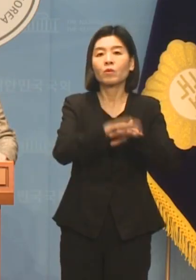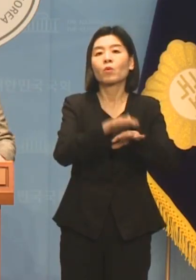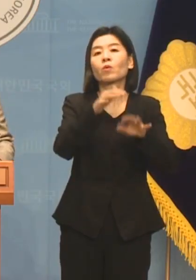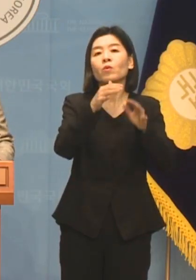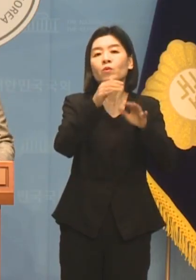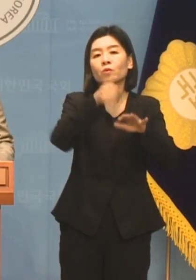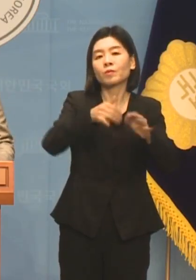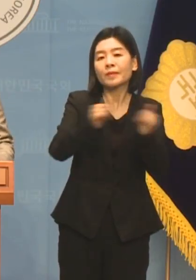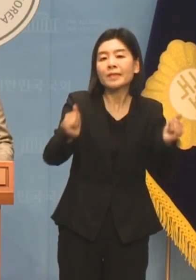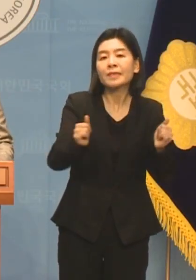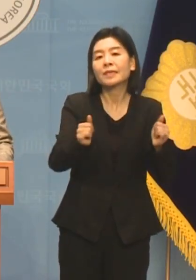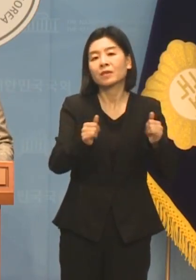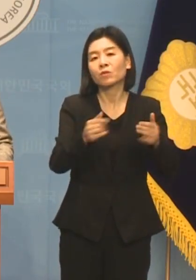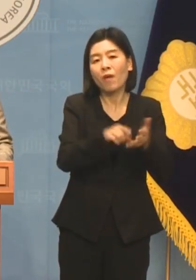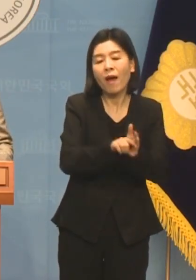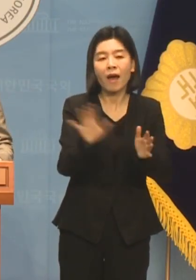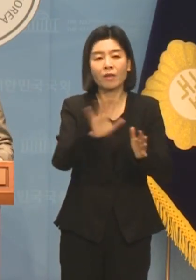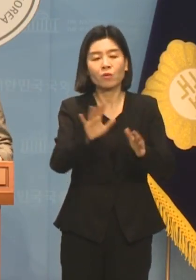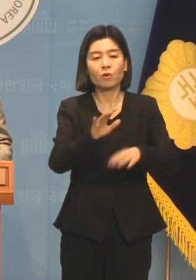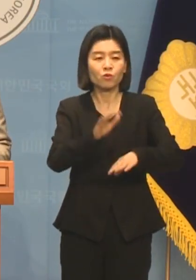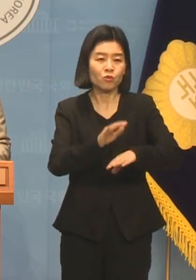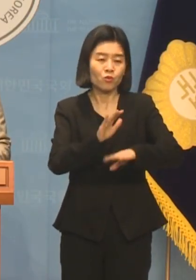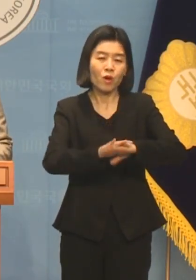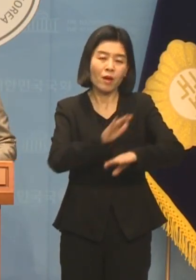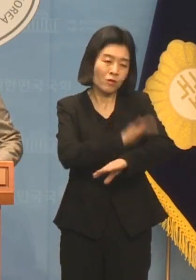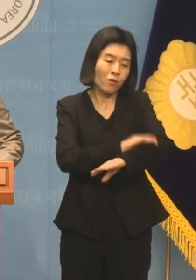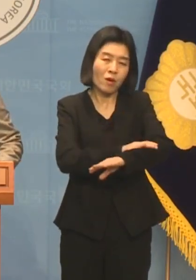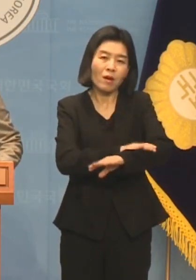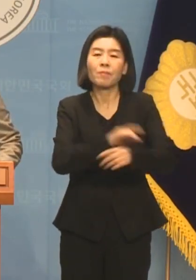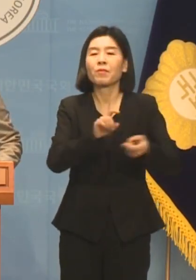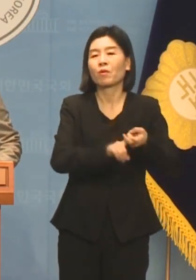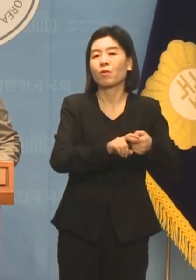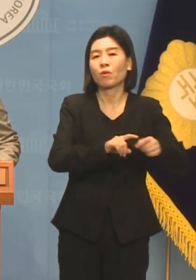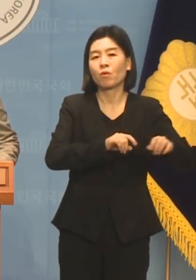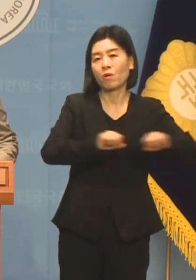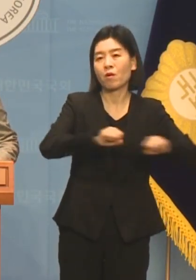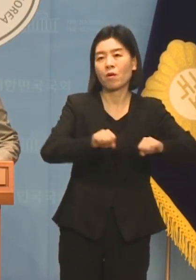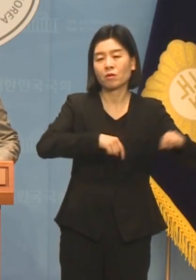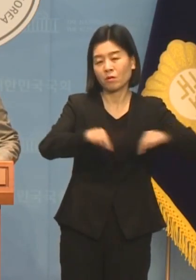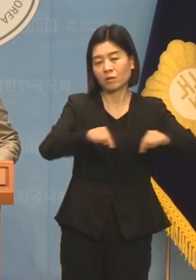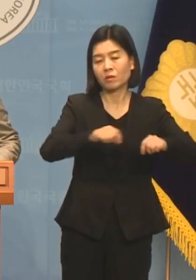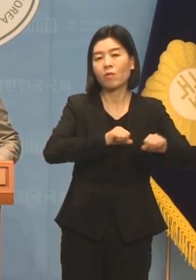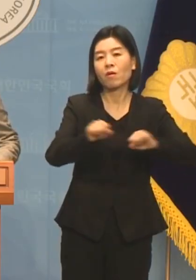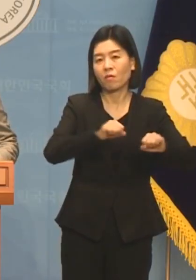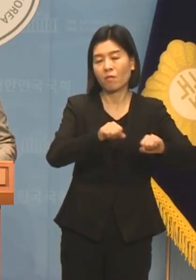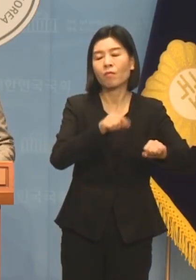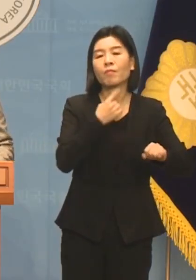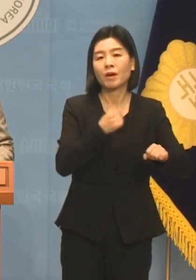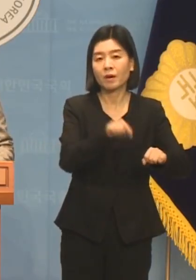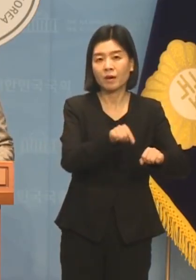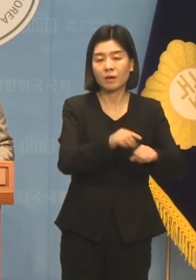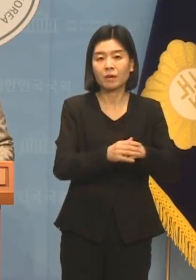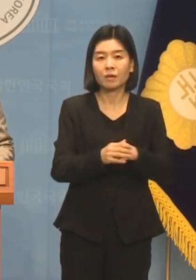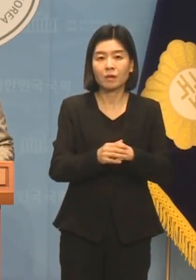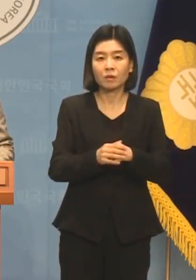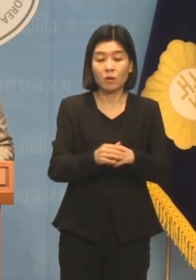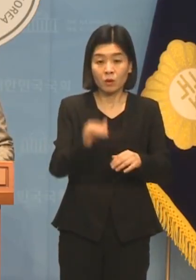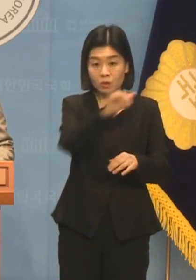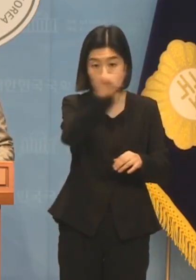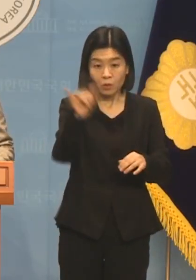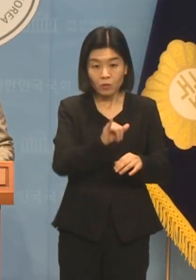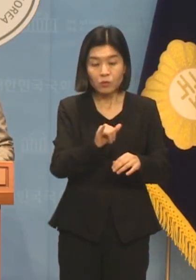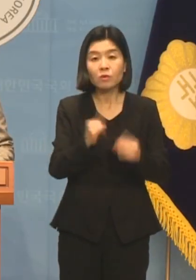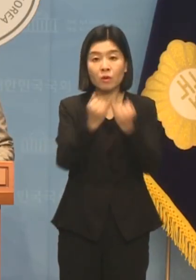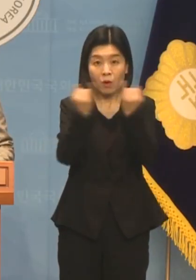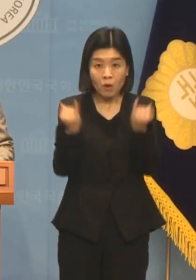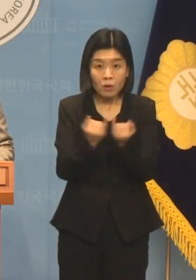좌편향적인 정치활동에 치중해 왔습니다. 트랙터 시위에 함께 참여한 전국 여성농민회